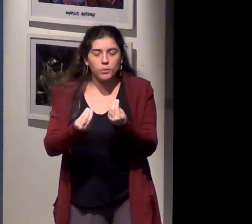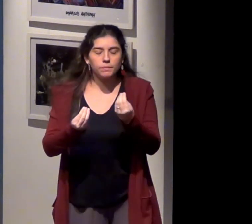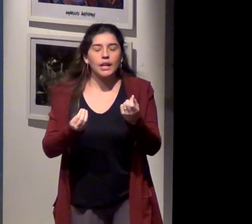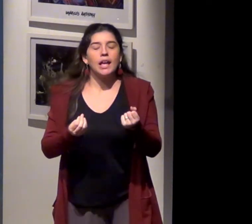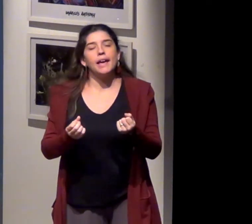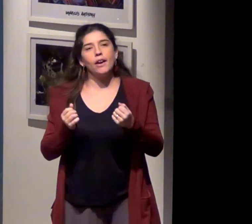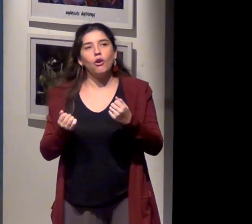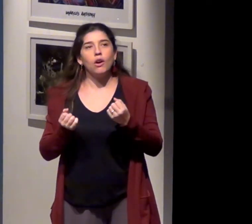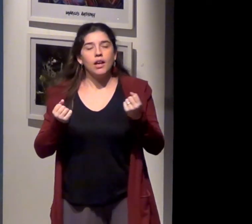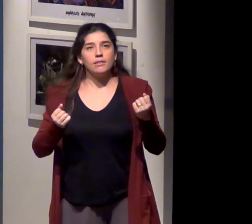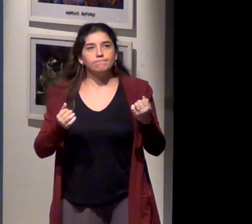Porque fica uma tensão em como